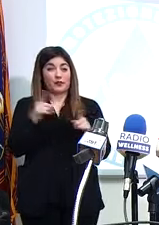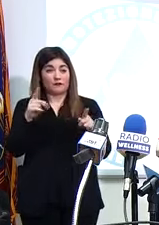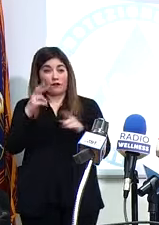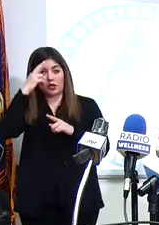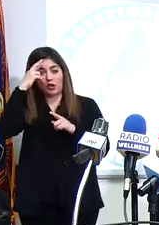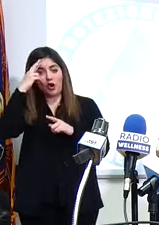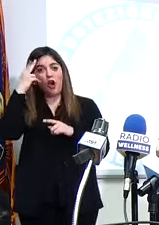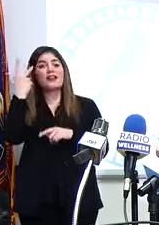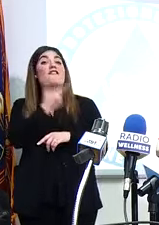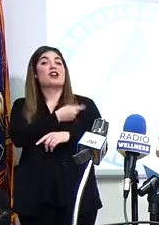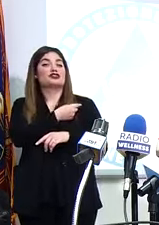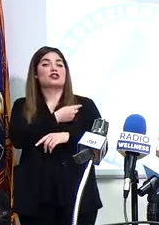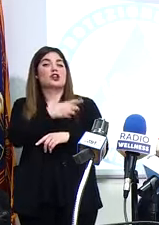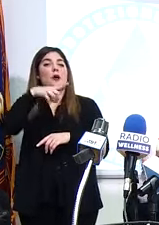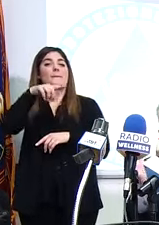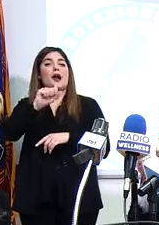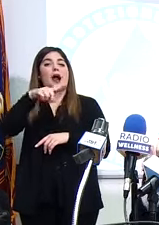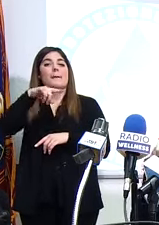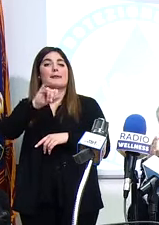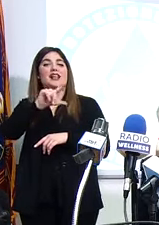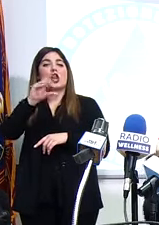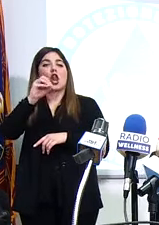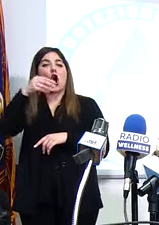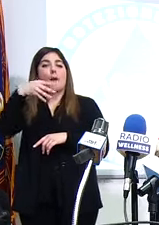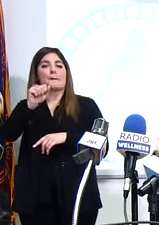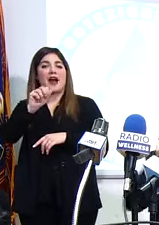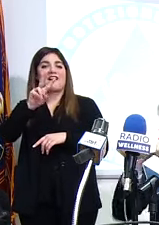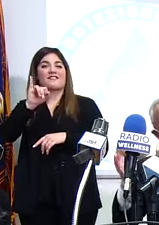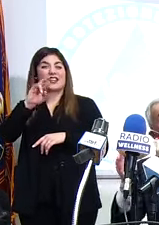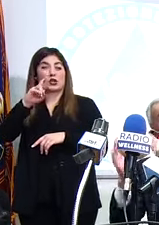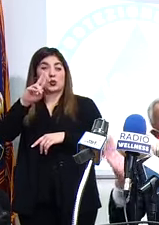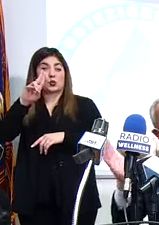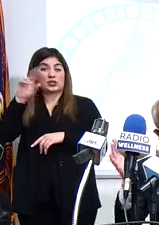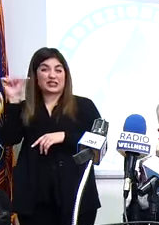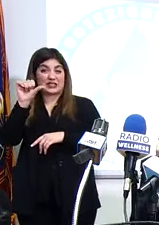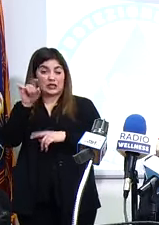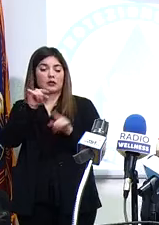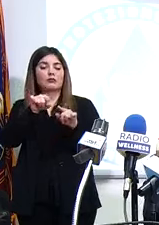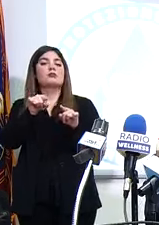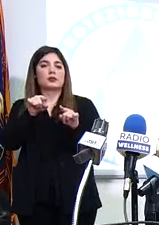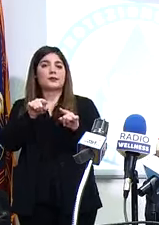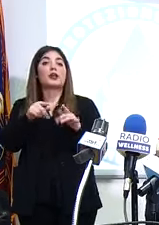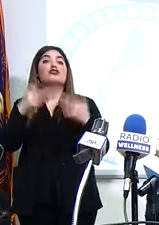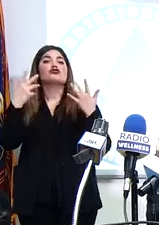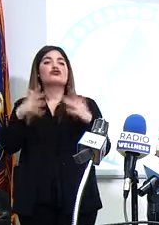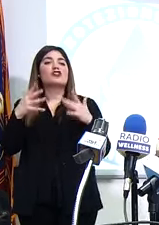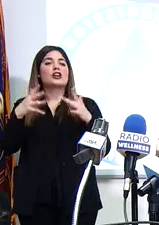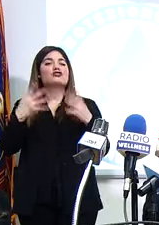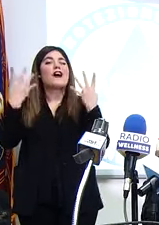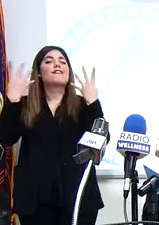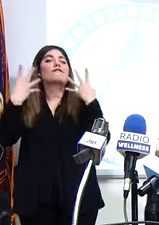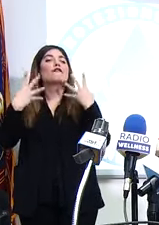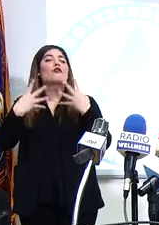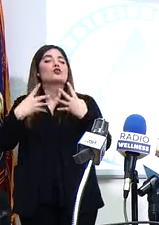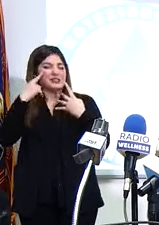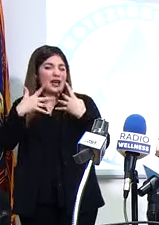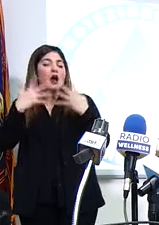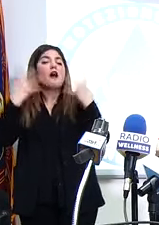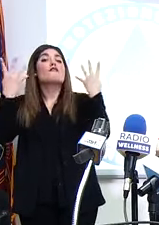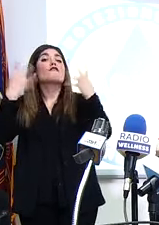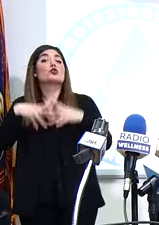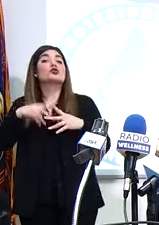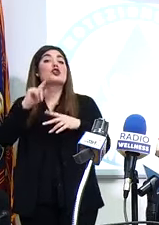è più efficace nei giovinetti, che già da 12 a 18 anni c'è già una discreta differenza, quindi perché il nostro sistema